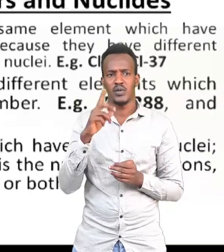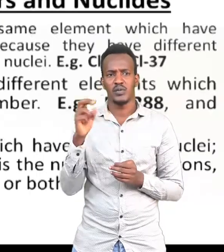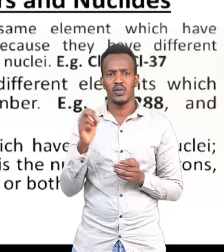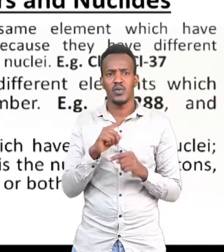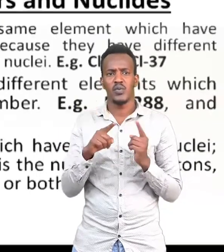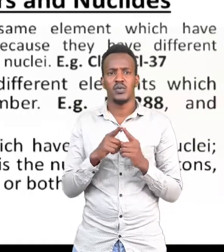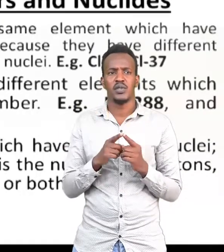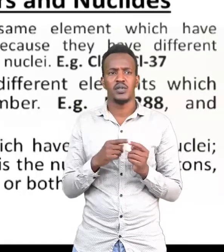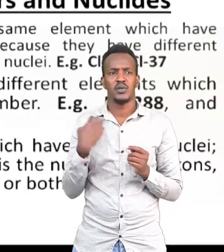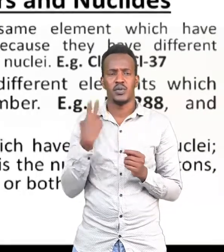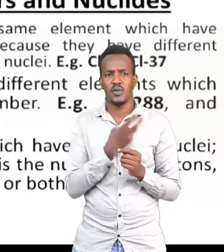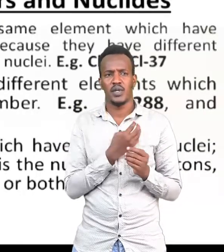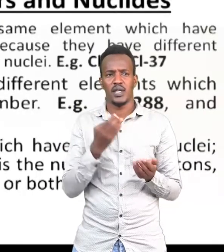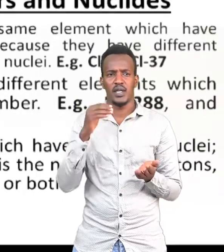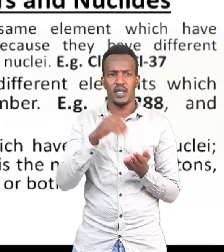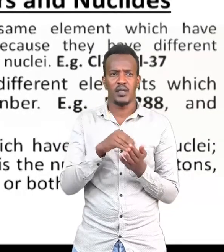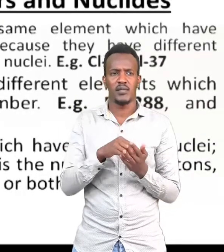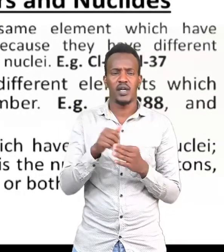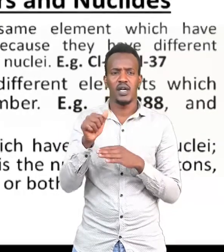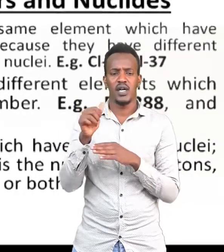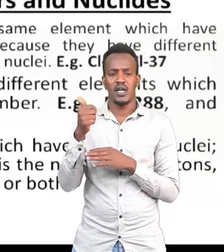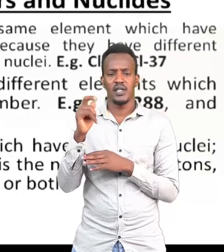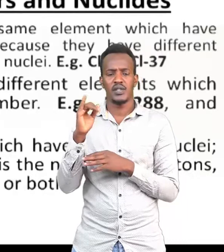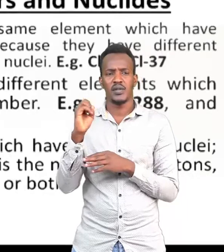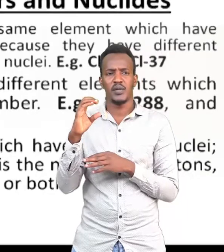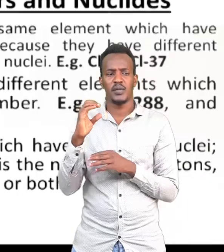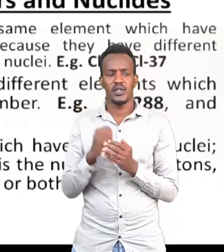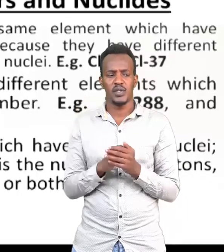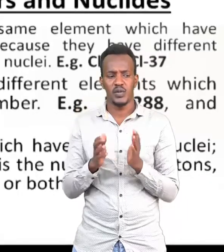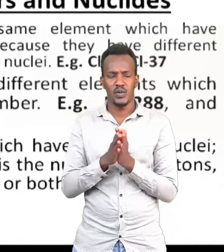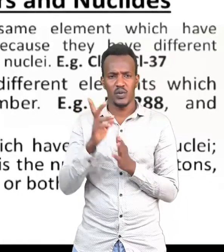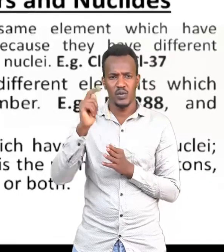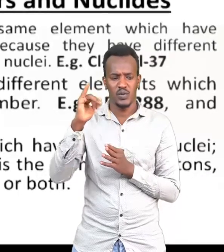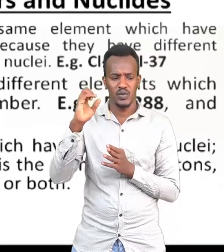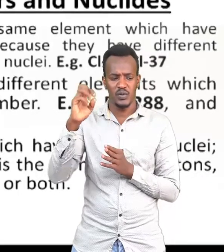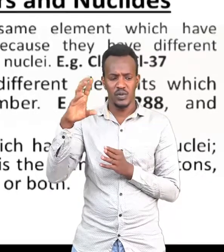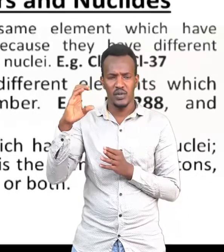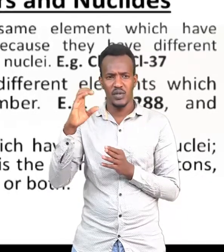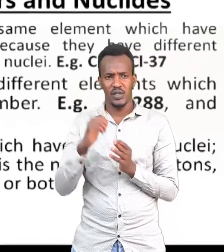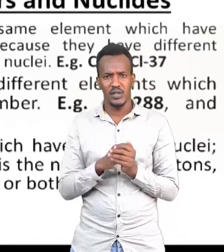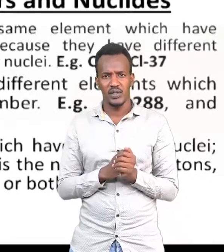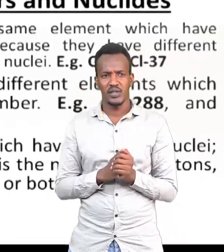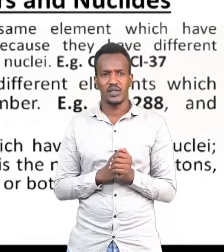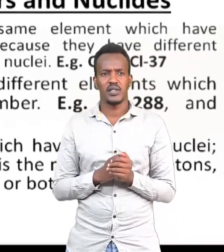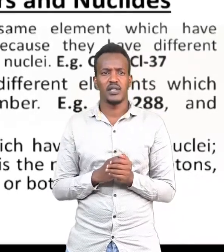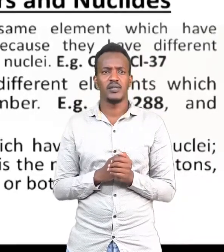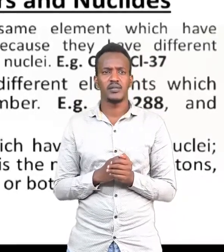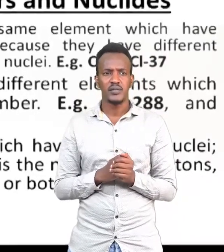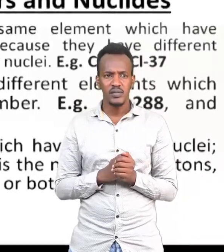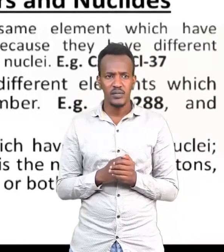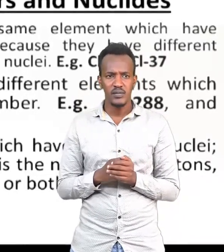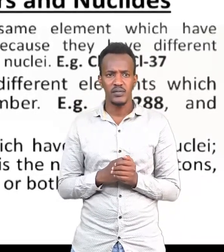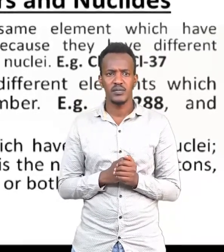seriouska markaynu ka nimaadno waxaynu imanaynaa waxa weyaan isotopiska isobariska iyo nuclearska waxa loo yaqaano. Waa isotopiska maxay markaasi iyagu